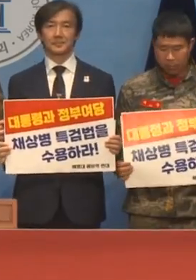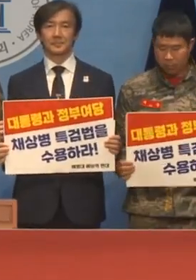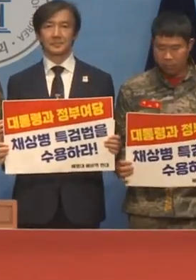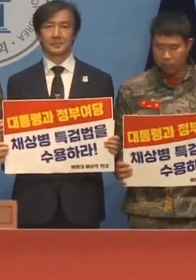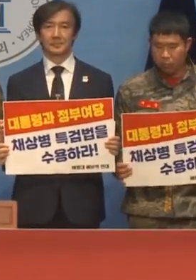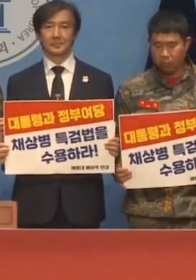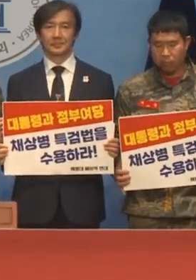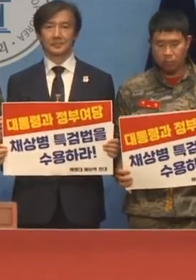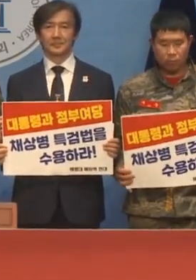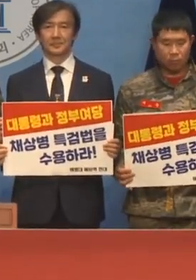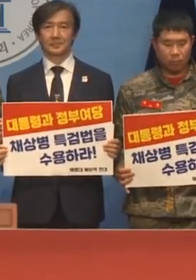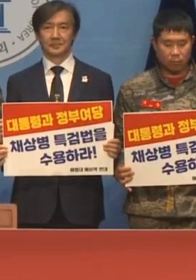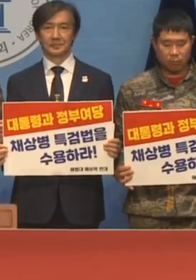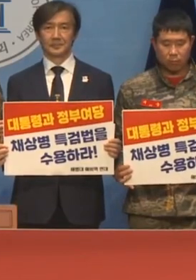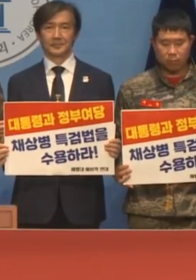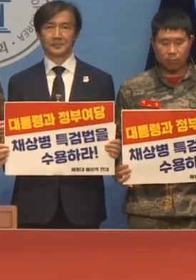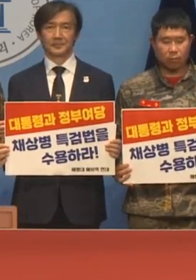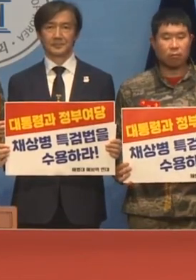바랍니다.